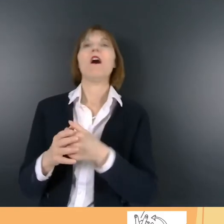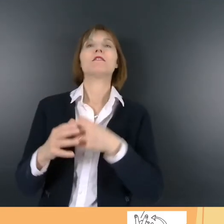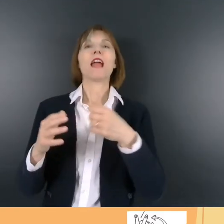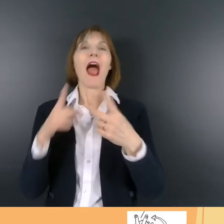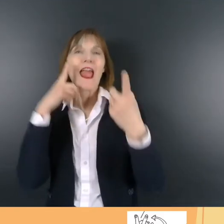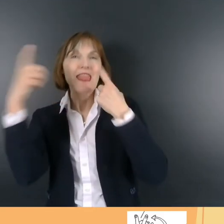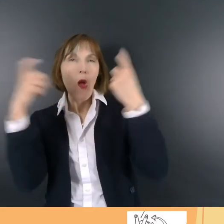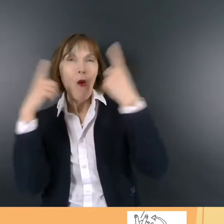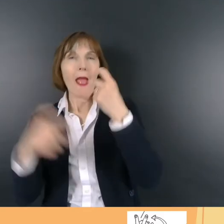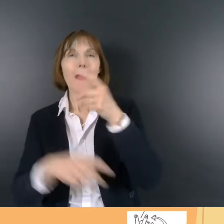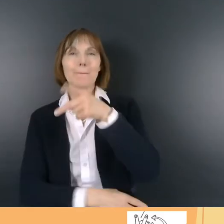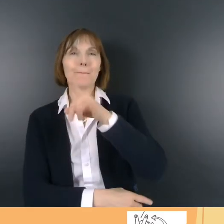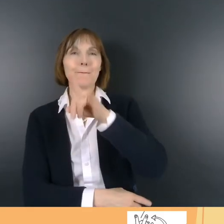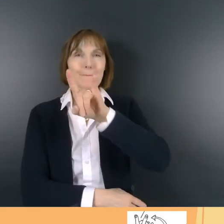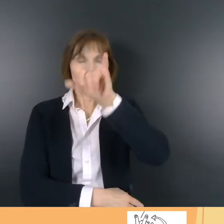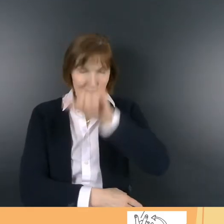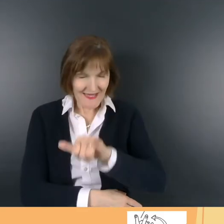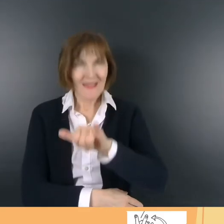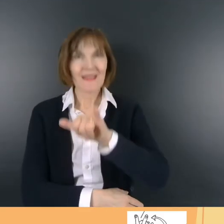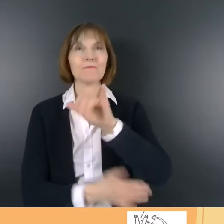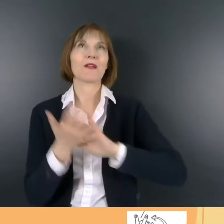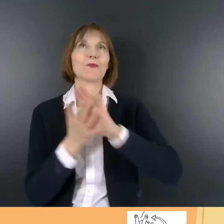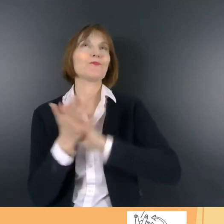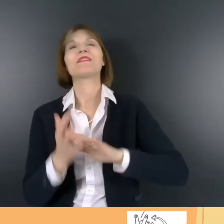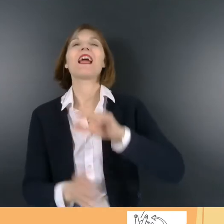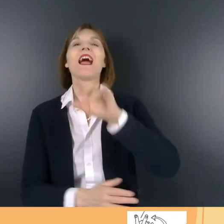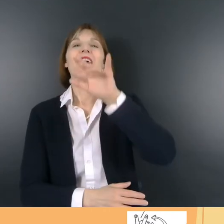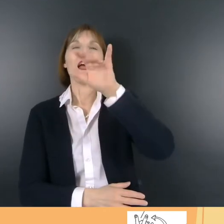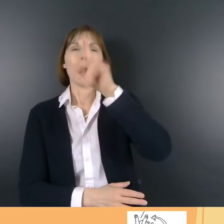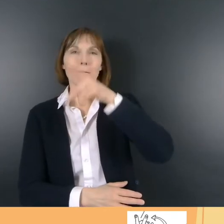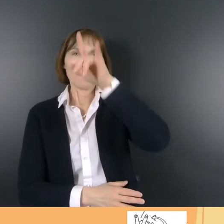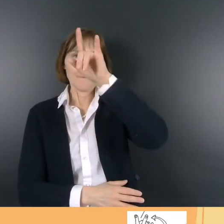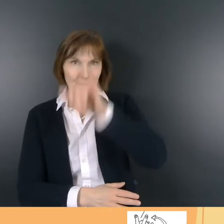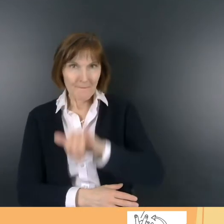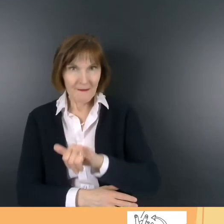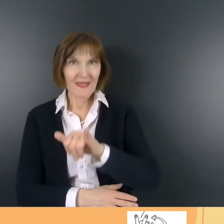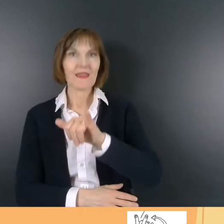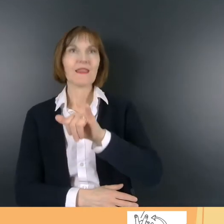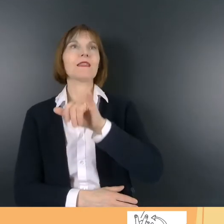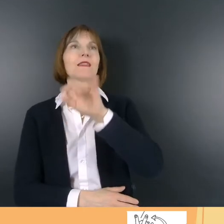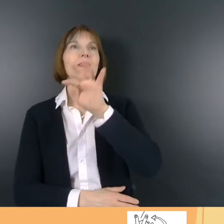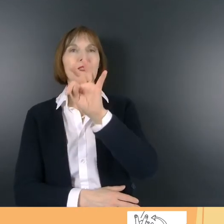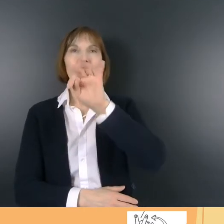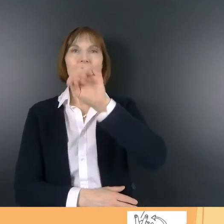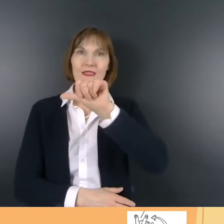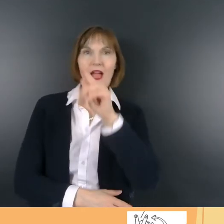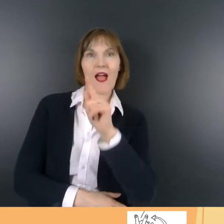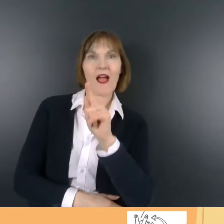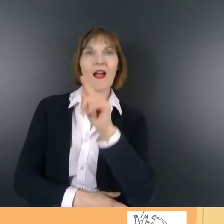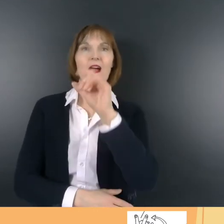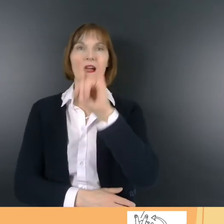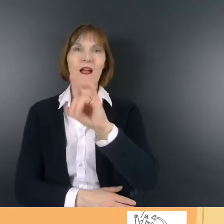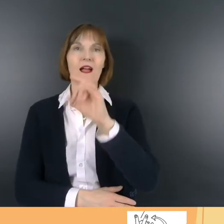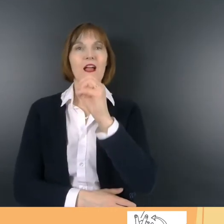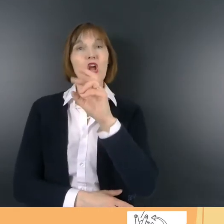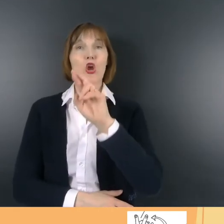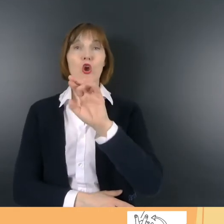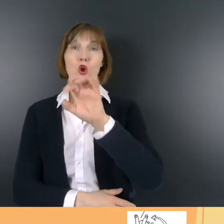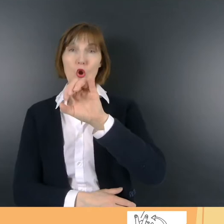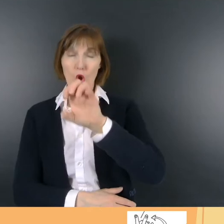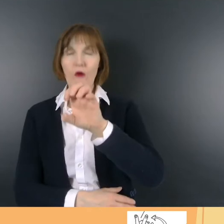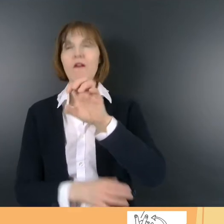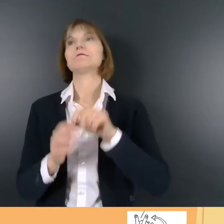leçon sur le théorème et le théorème réciproque aussi de Pythagore et des exercices d'application.